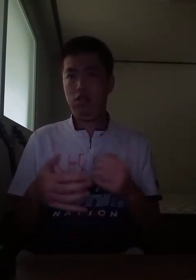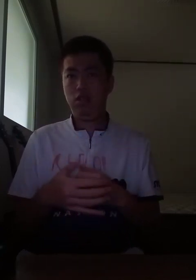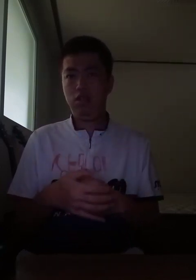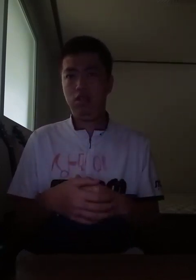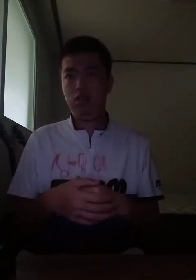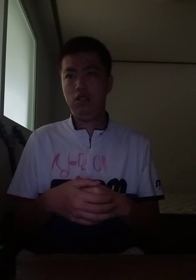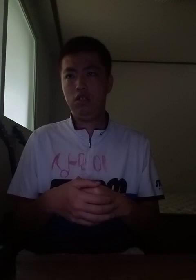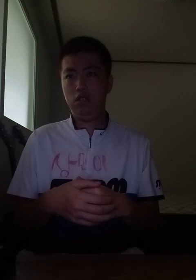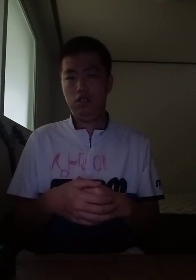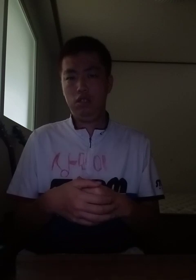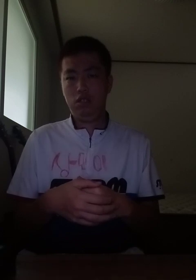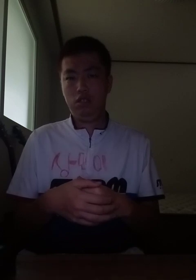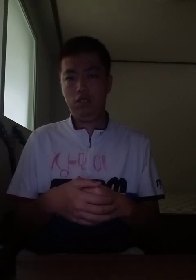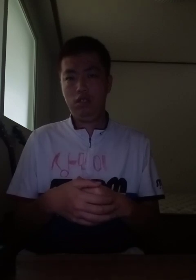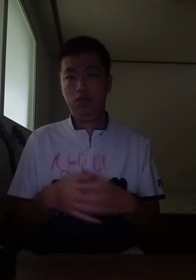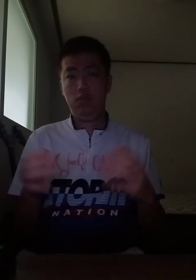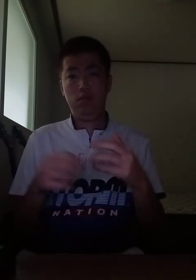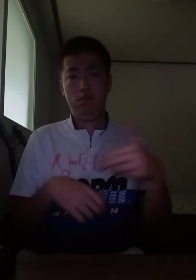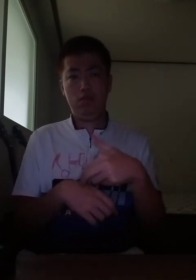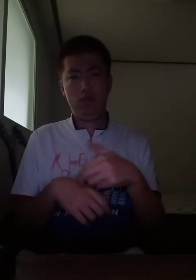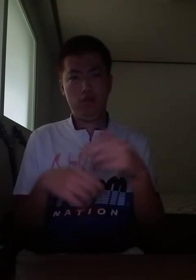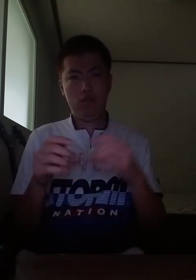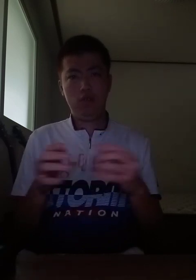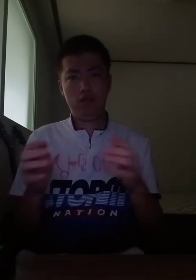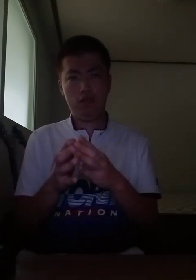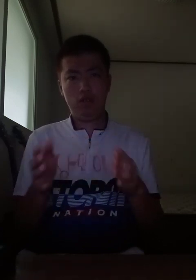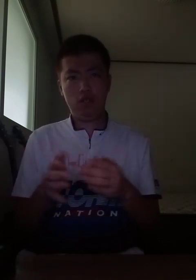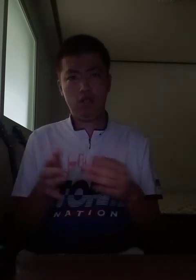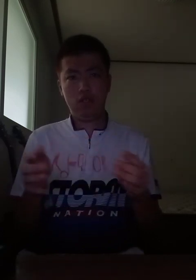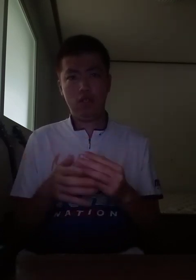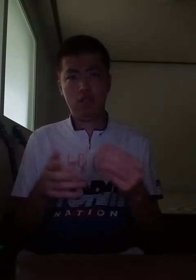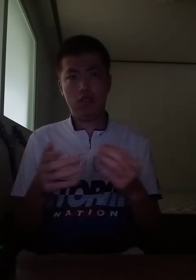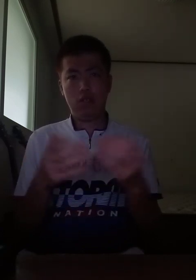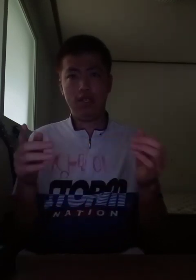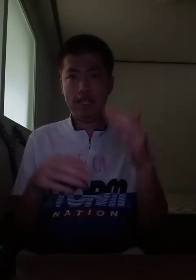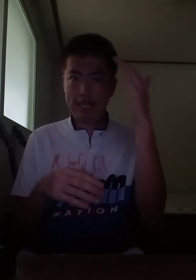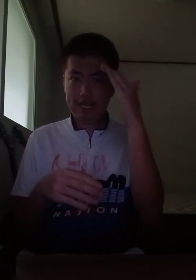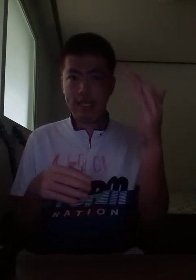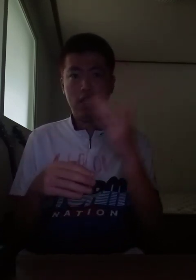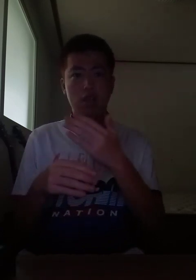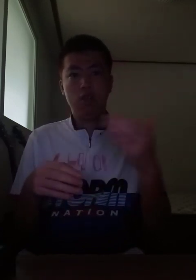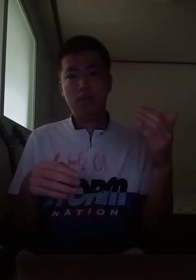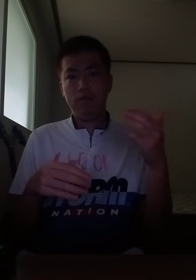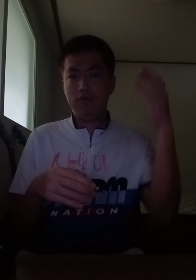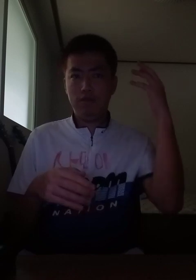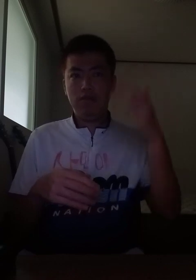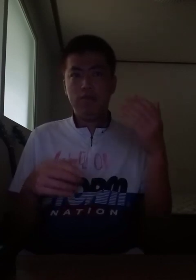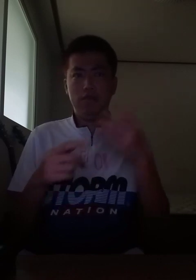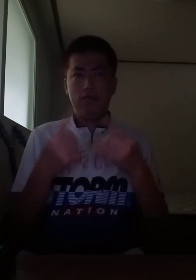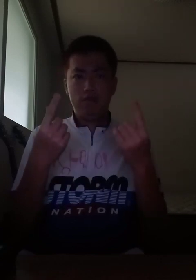계획입니다. 버스는 대표적인 대중교통입니다. 누구나 안전하게 탈 수 있어야 하지만 현실은 조금